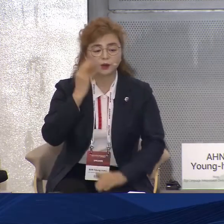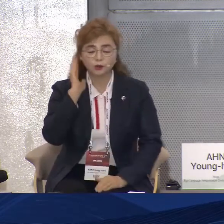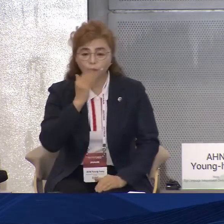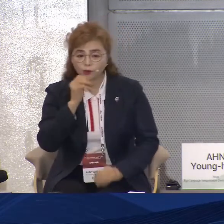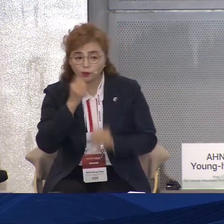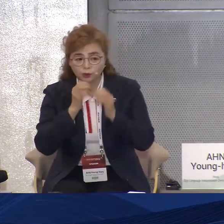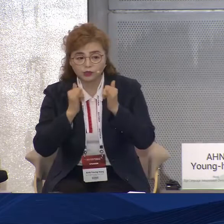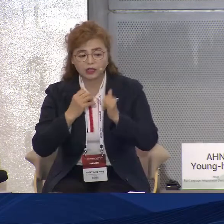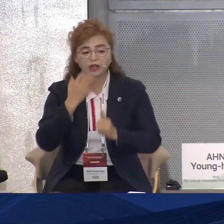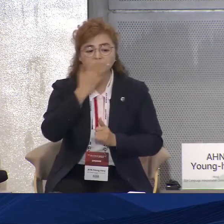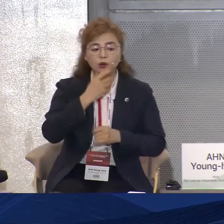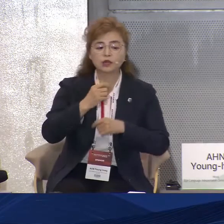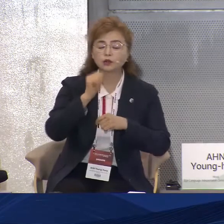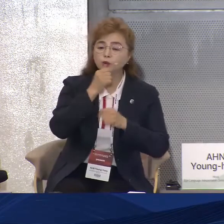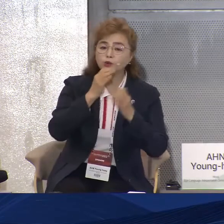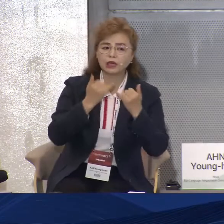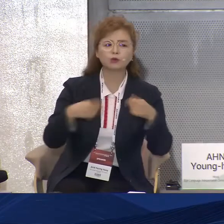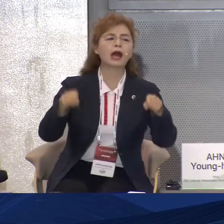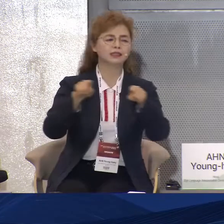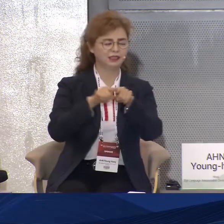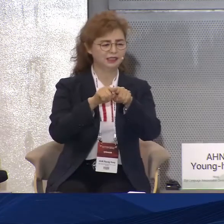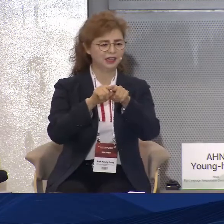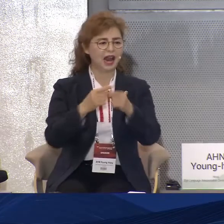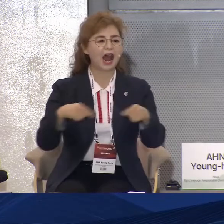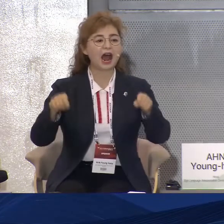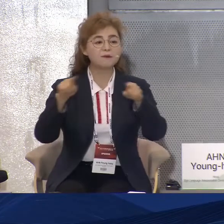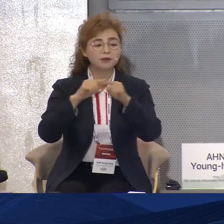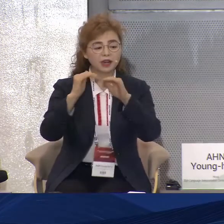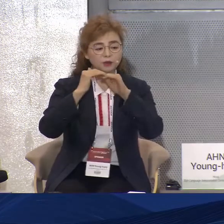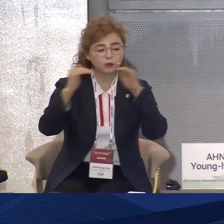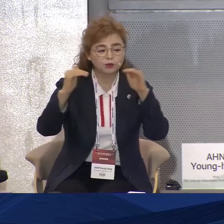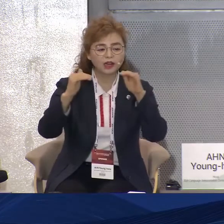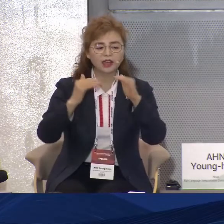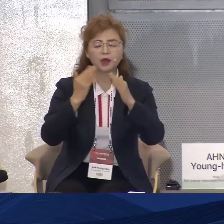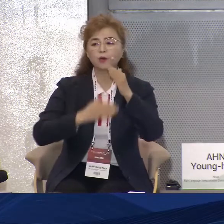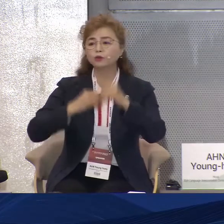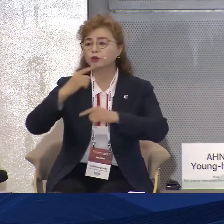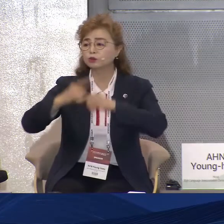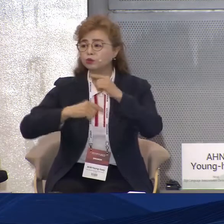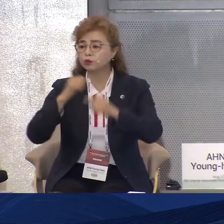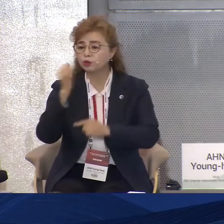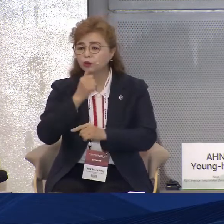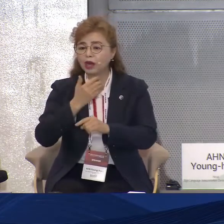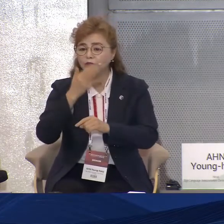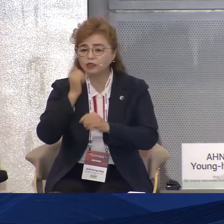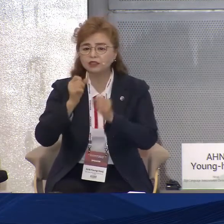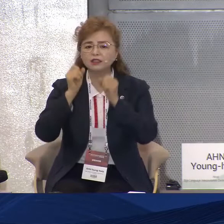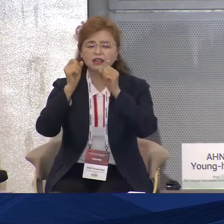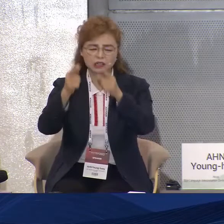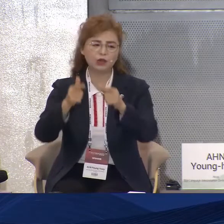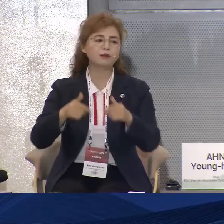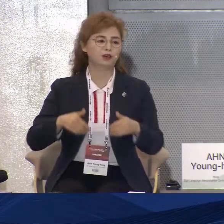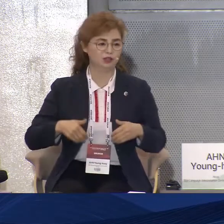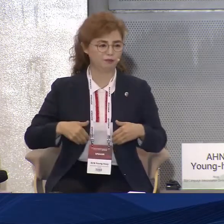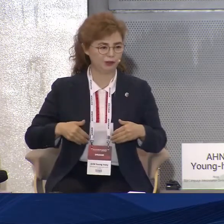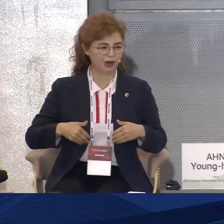훈련된 농통역사가 청인 통역사하고 같이 함께 동등하게 공적 수어 통역을 할 수 있는 기회 마련이